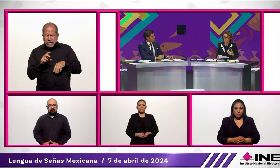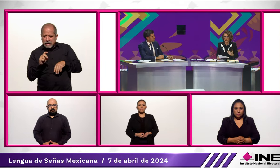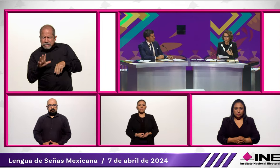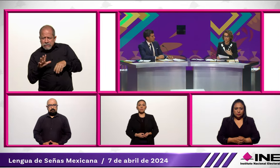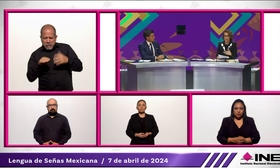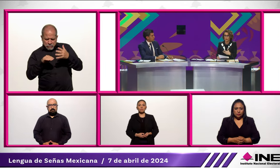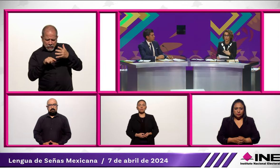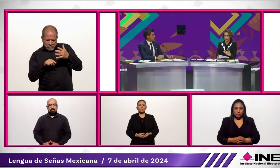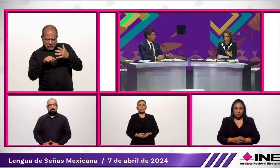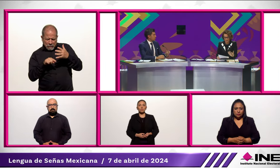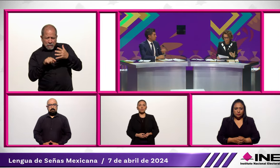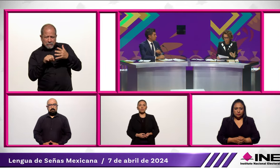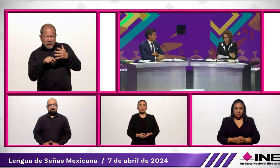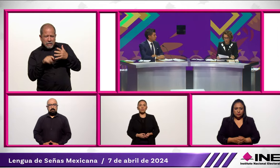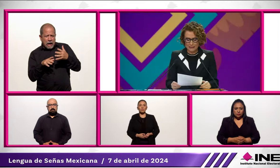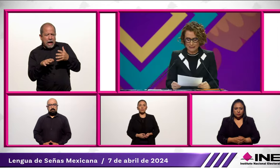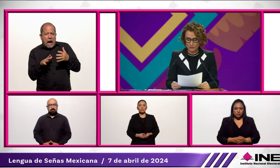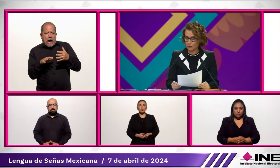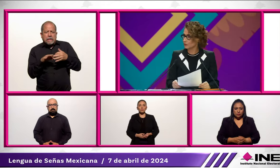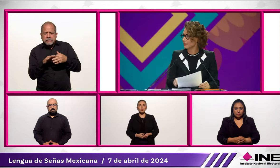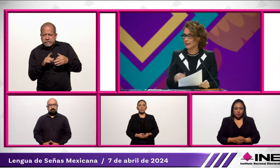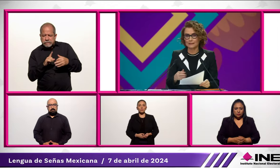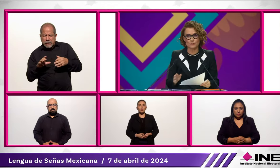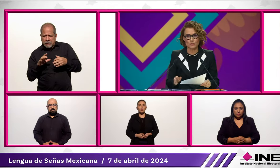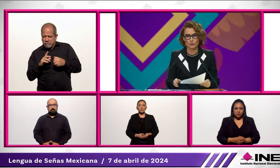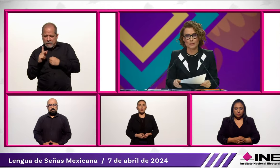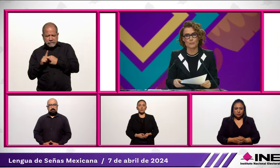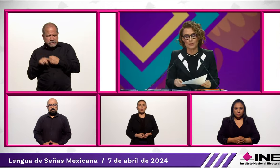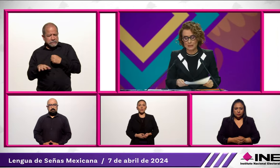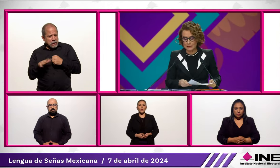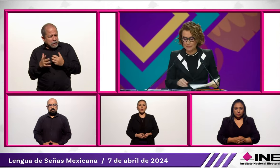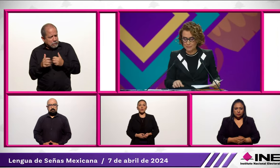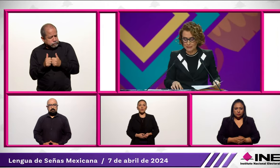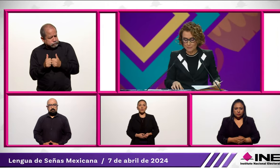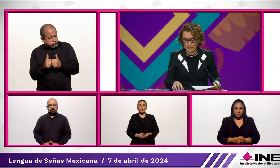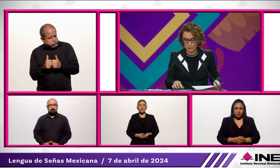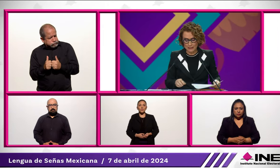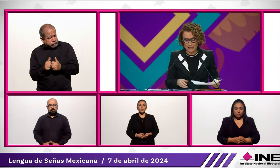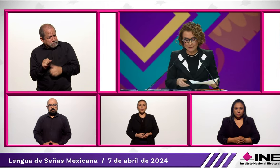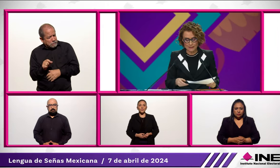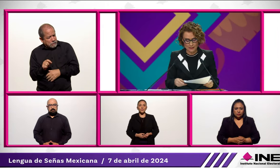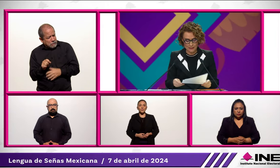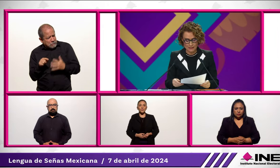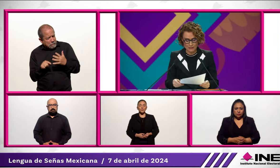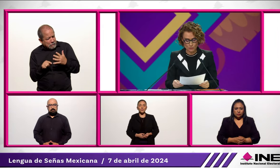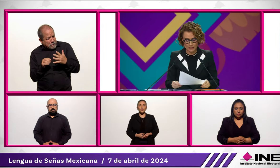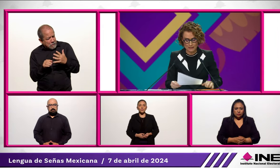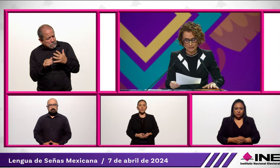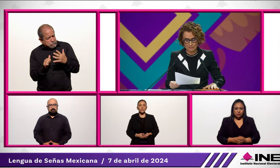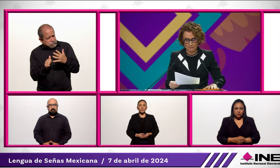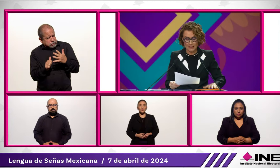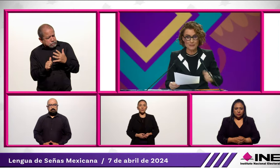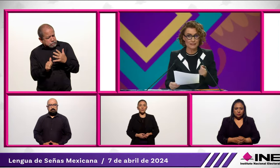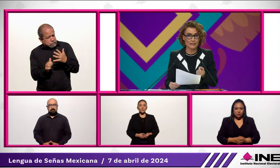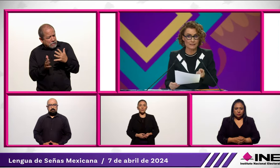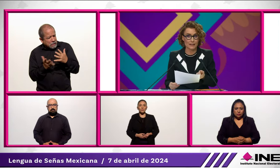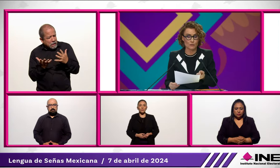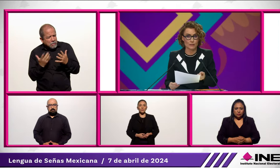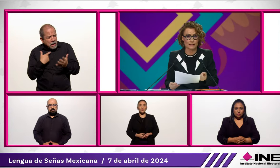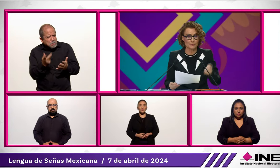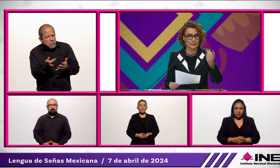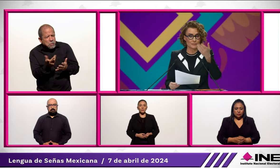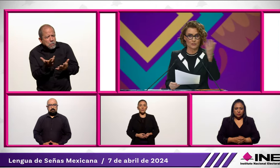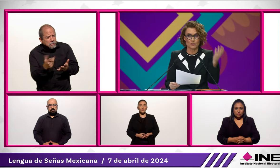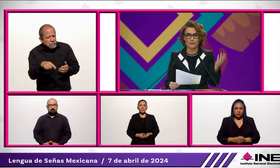es lo que obtenemos. Y esto hace mucho tiempo. Simplemente preguntarles si ustedes, ¿qué piensan